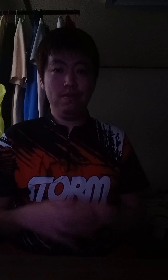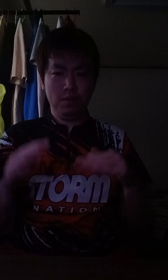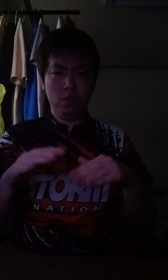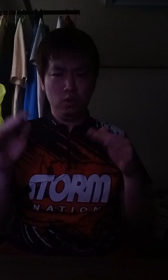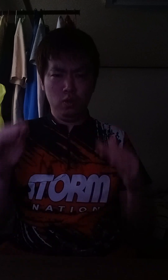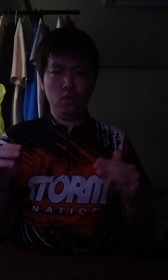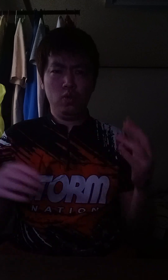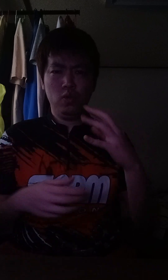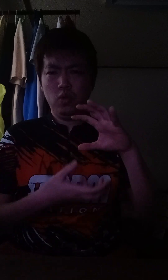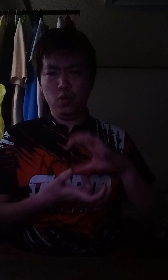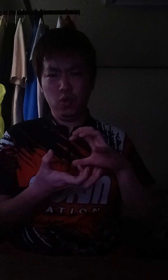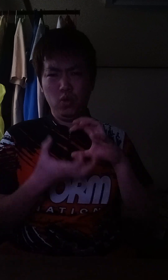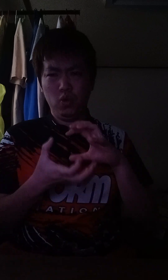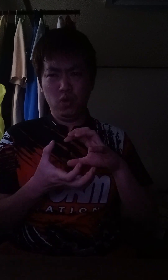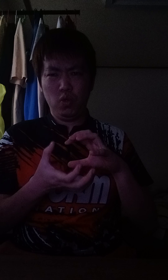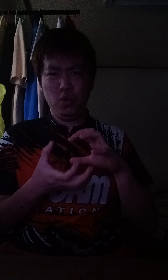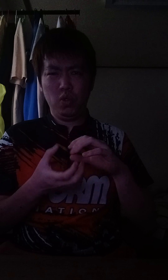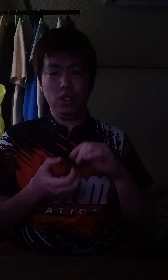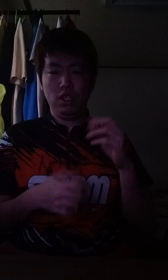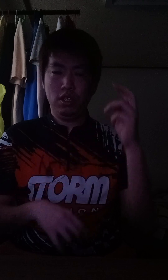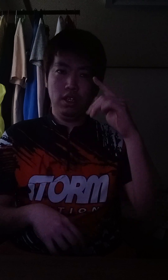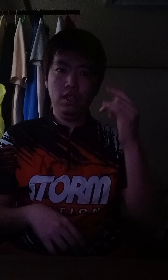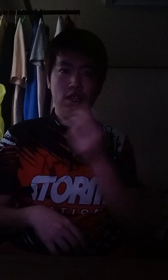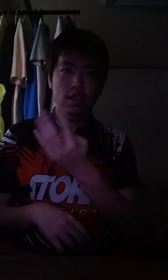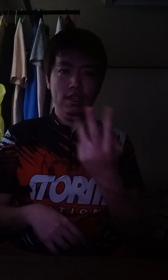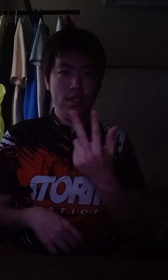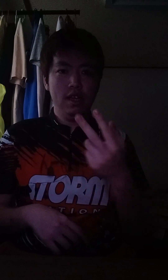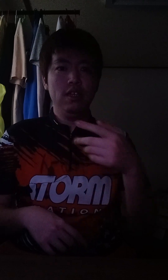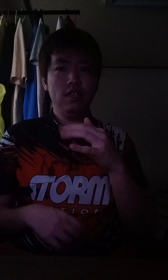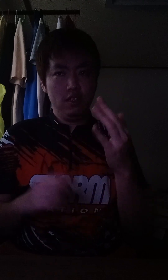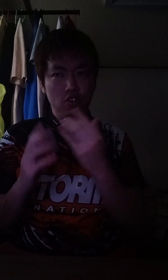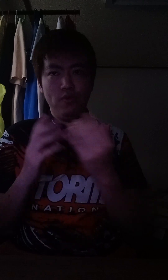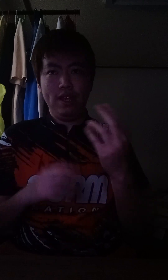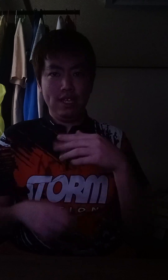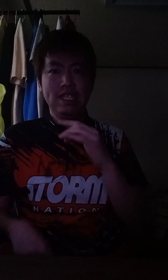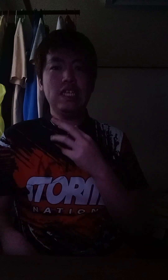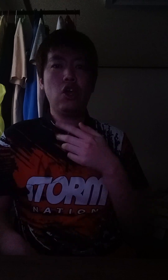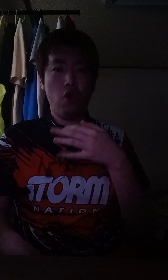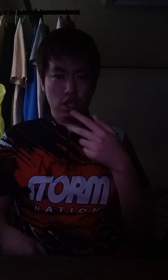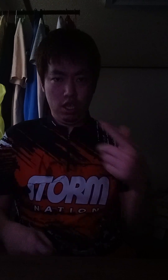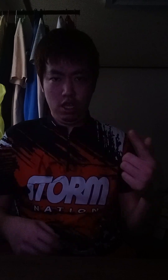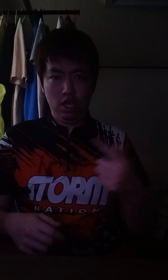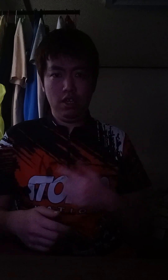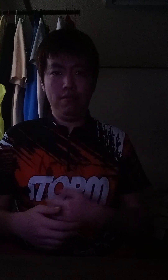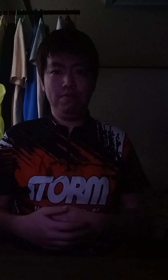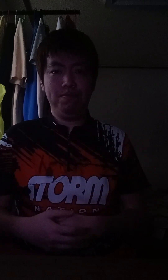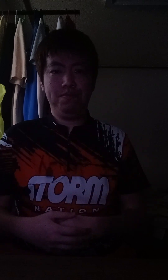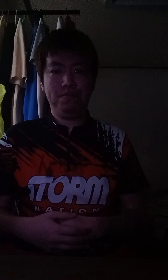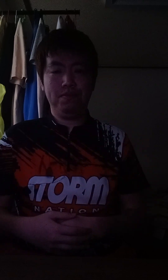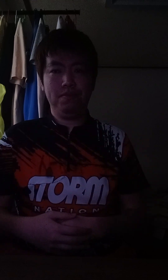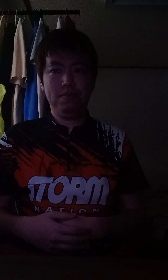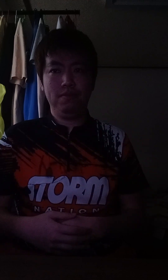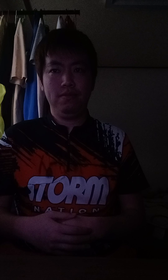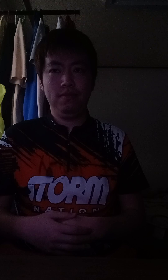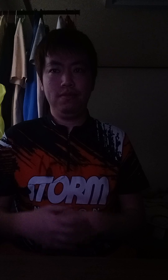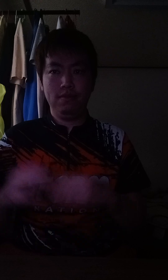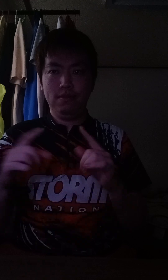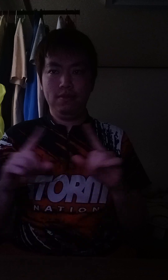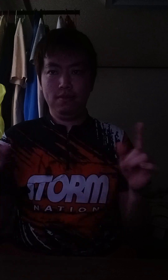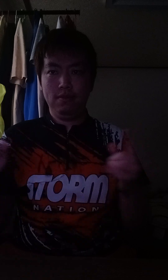선천성 심장기형을 갖고 태어나 지금까지 3차례의 심장 수술을 받은 승현이. 상처들도 이제 수술에 그날의 수술 자국이